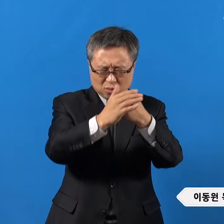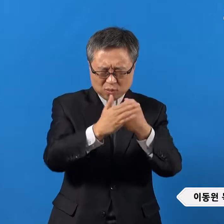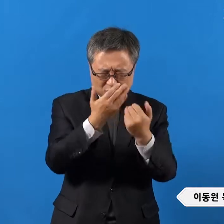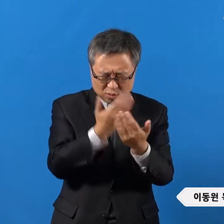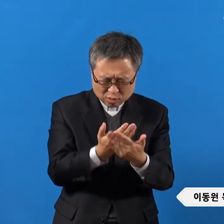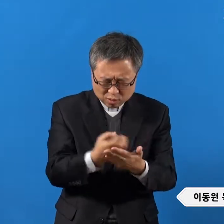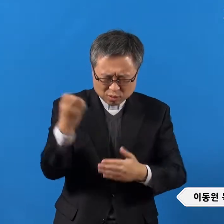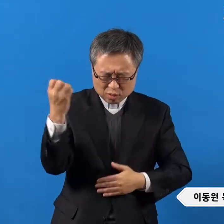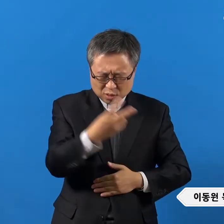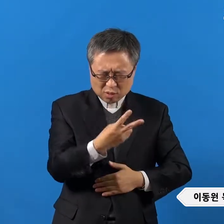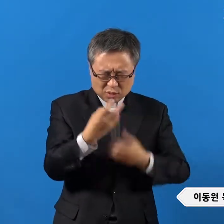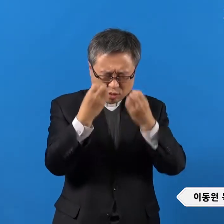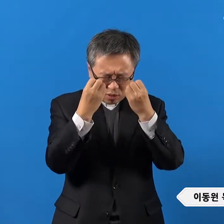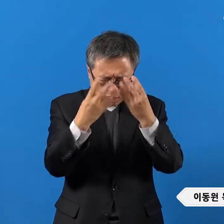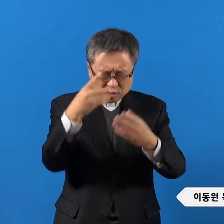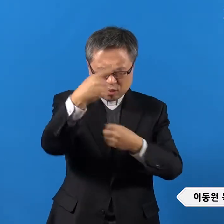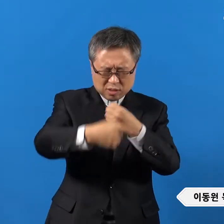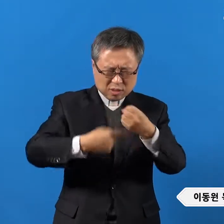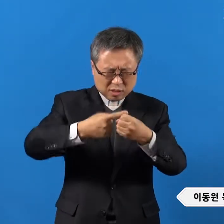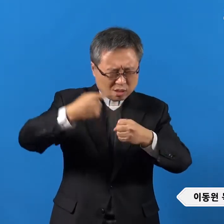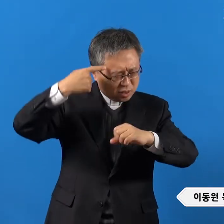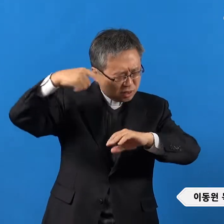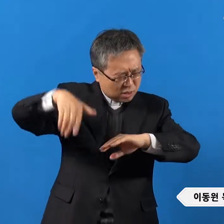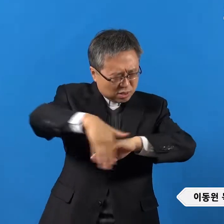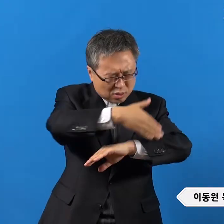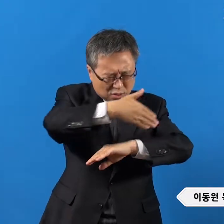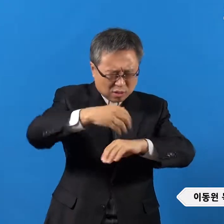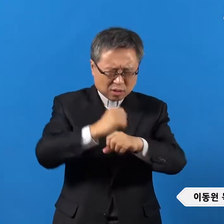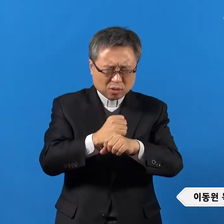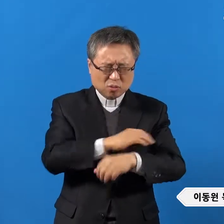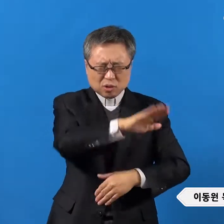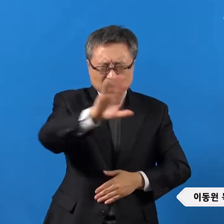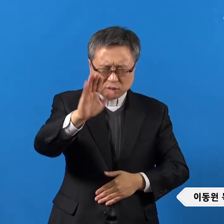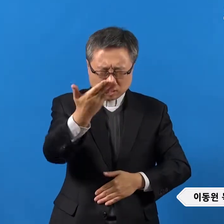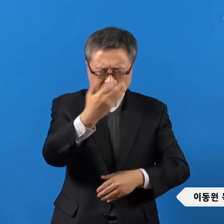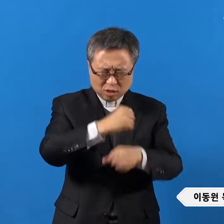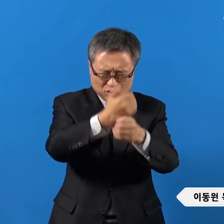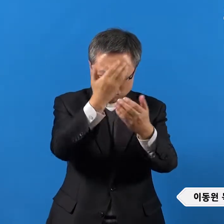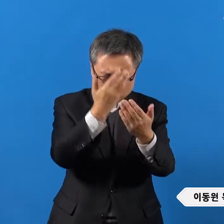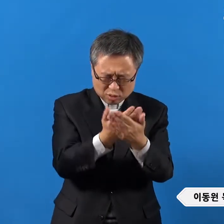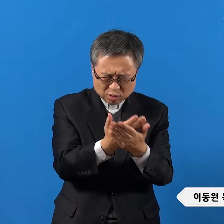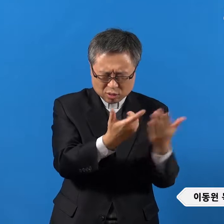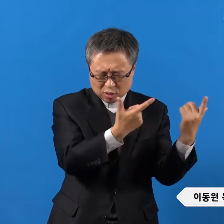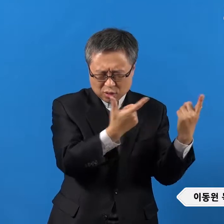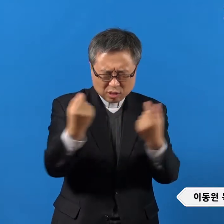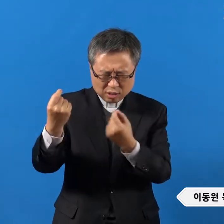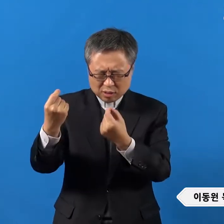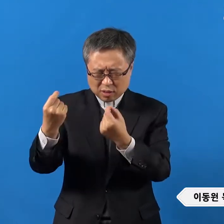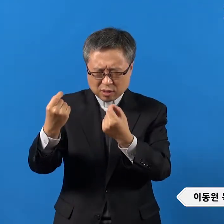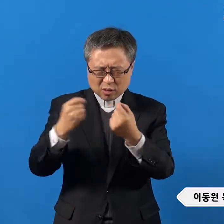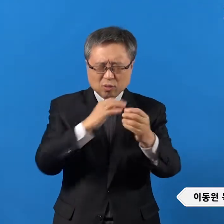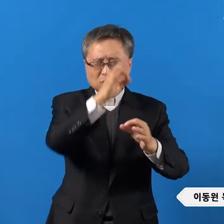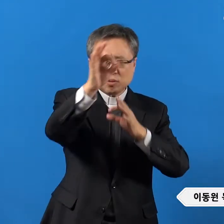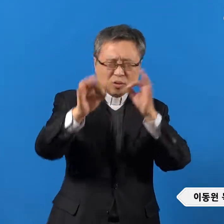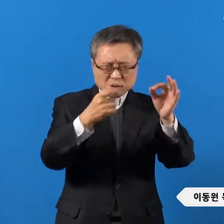그리고 새로운 한 해를 또 계획하는 우리가 되게 해 주시옵소서. 다 함께 통성으로 같이